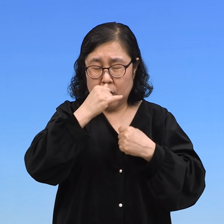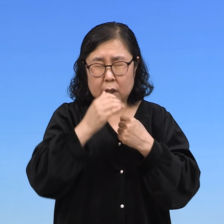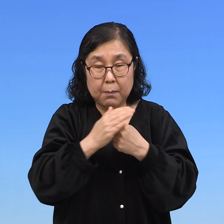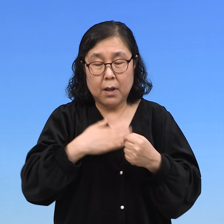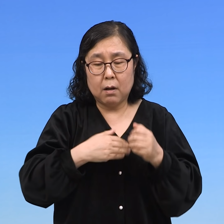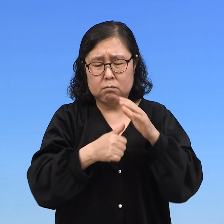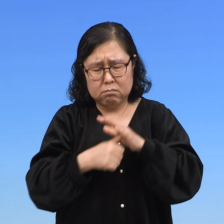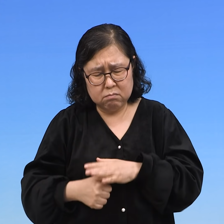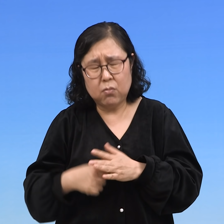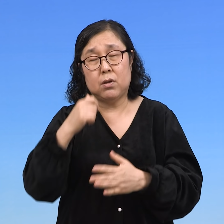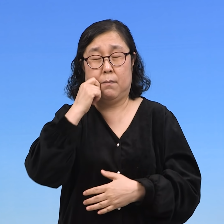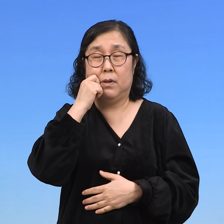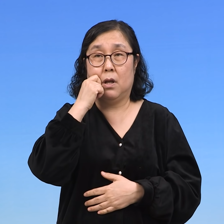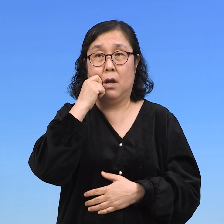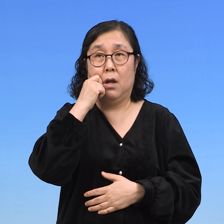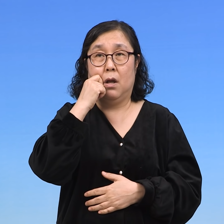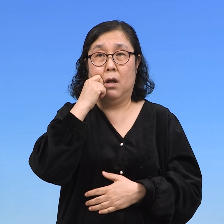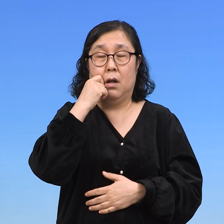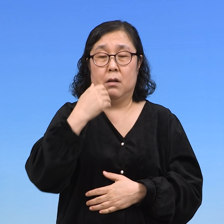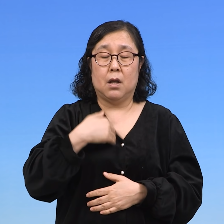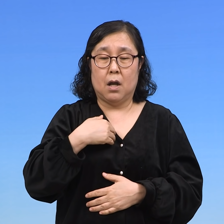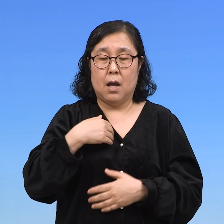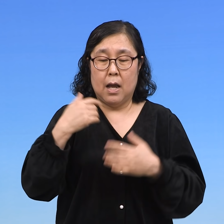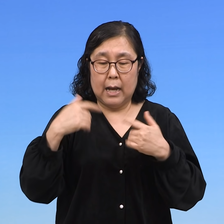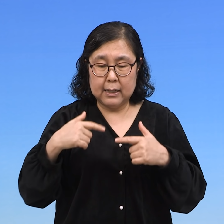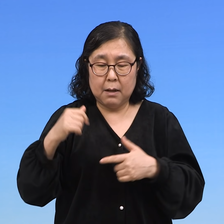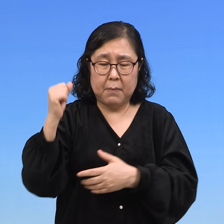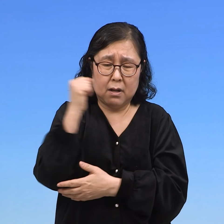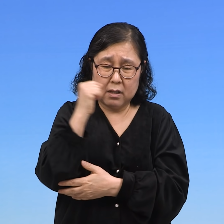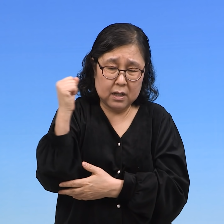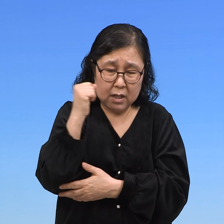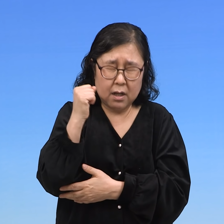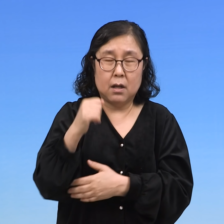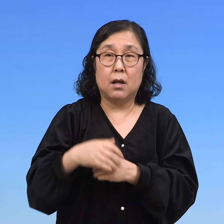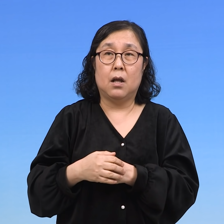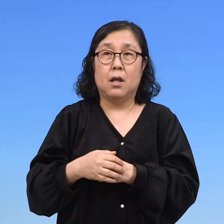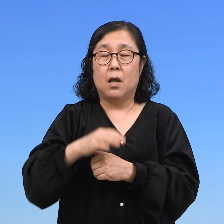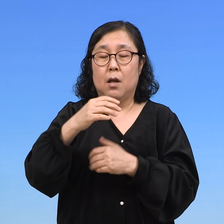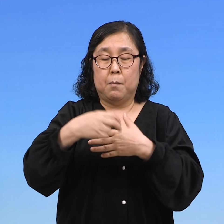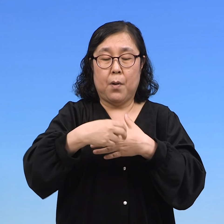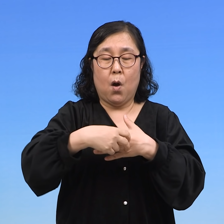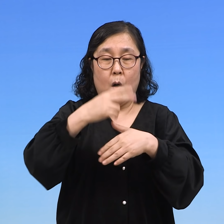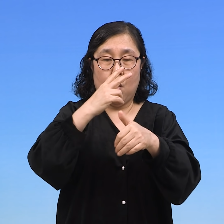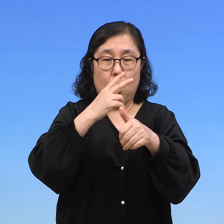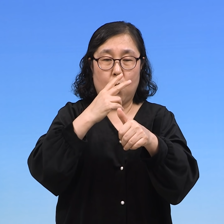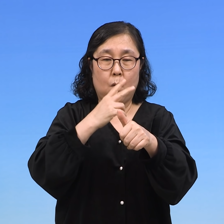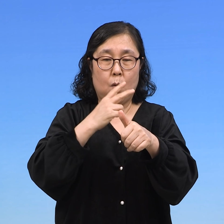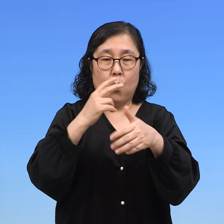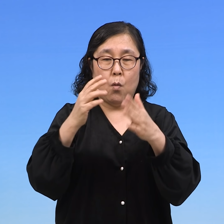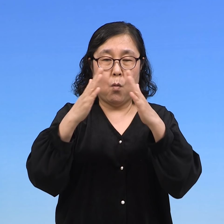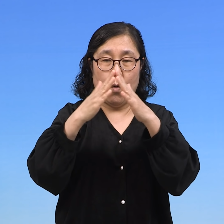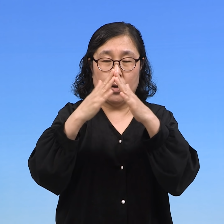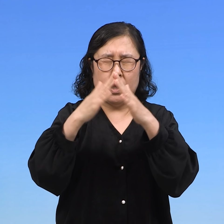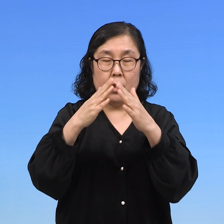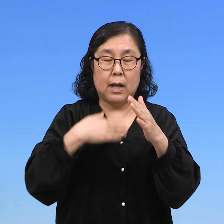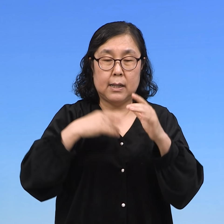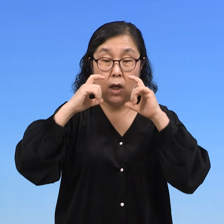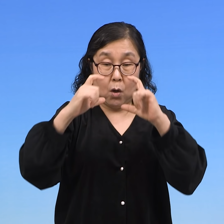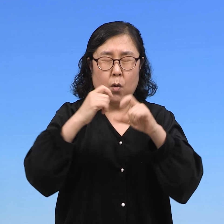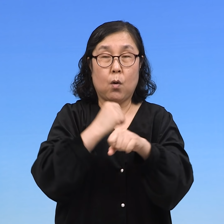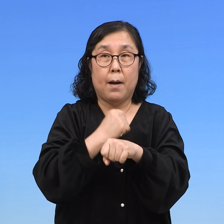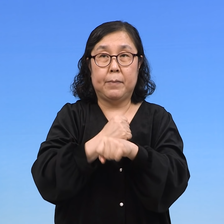그래서 맨날 이거 왔다 갔다 해요 좀 지나면 병원에서 경고를 합니다 목사님 이렇게 수면 시간이